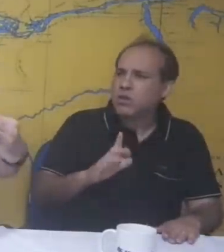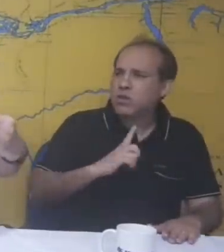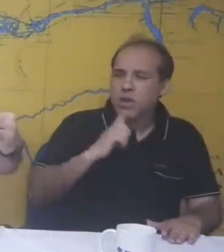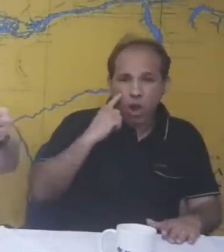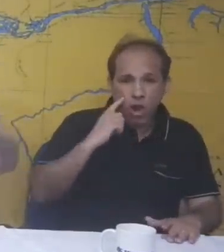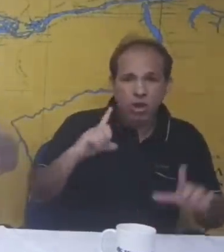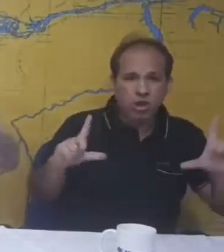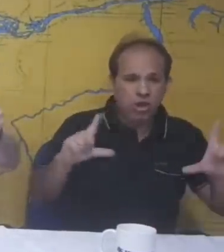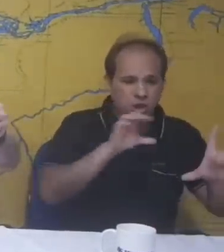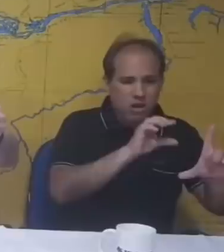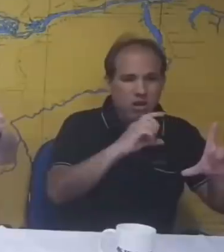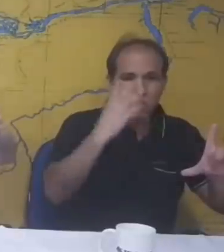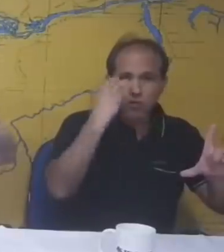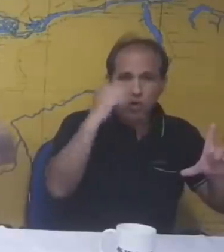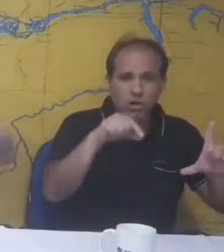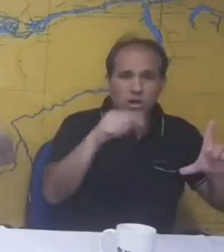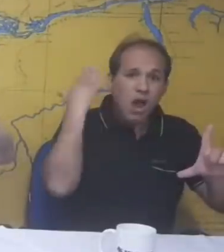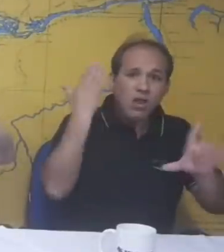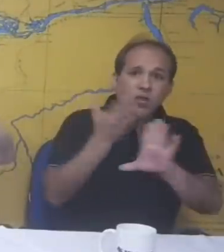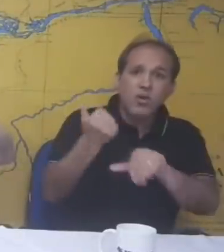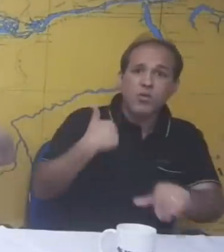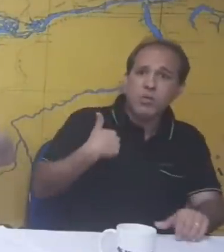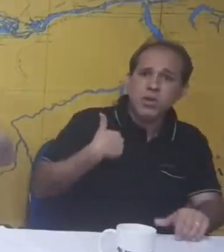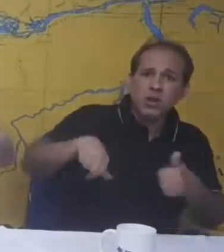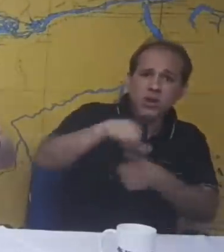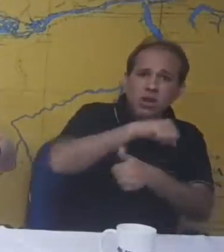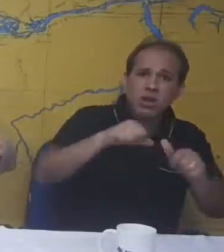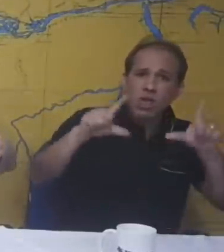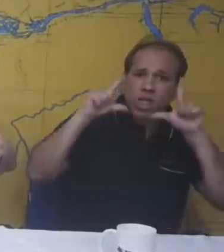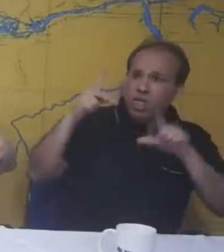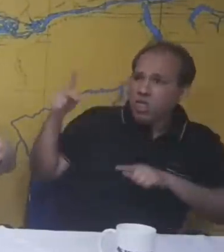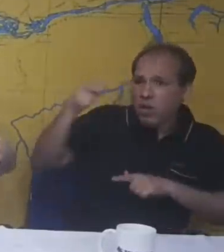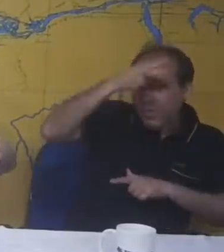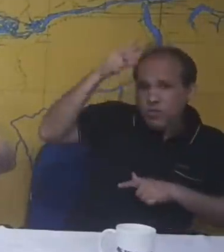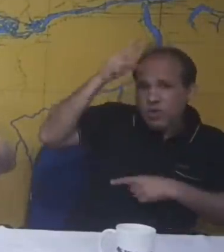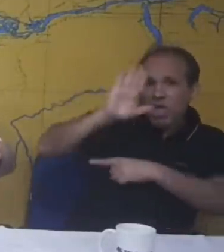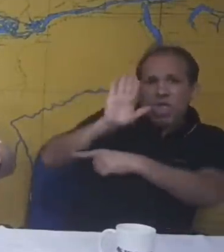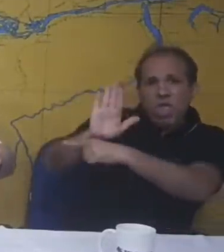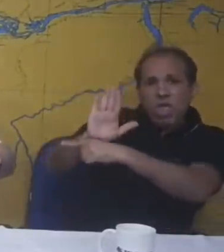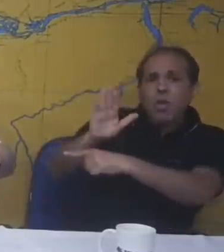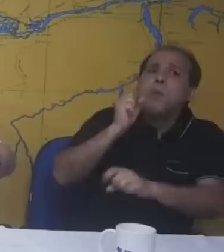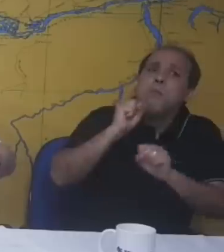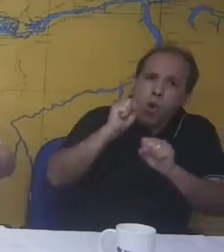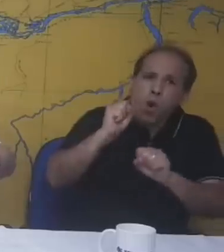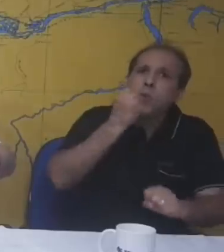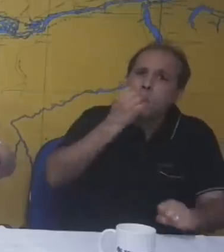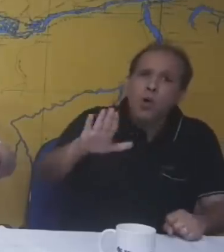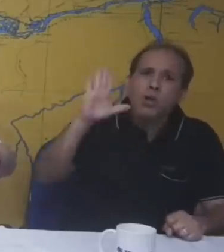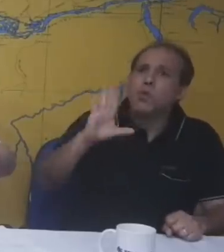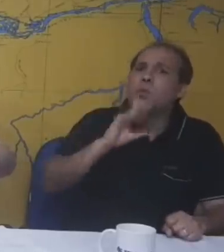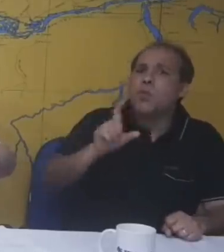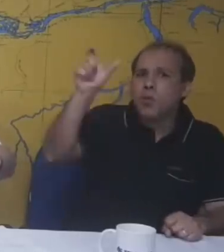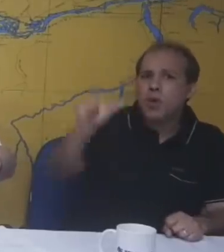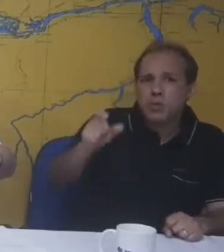né? Um cidadão que rompeu com a gente e agora faz campanha para o seu prefeito, que pode até ser um bom candidato, não o conheço,